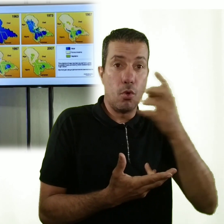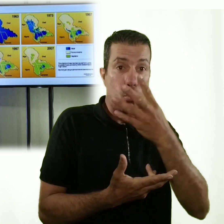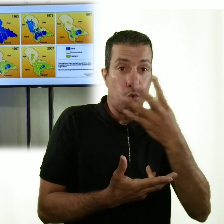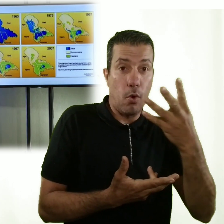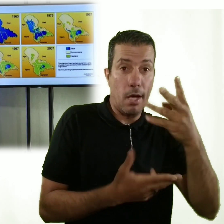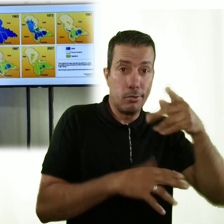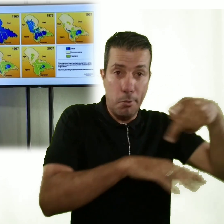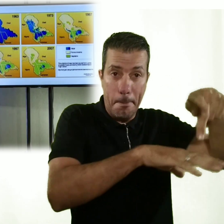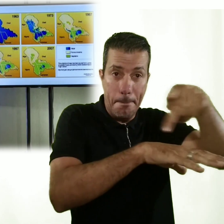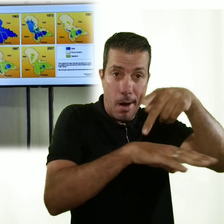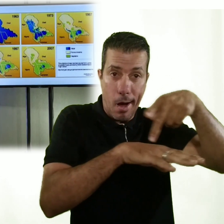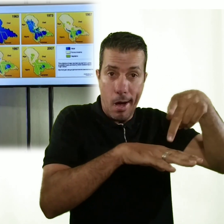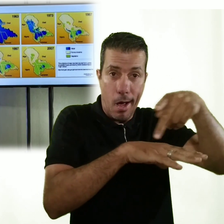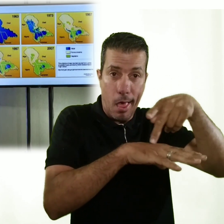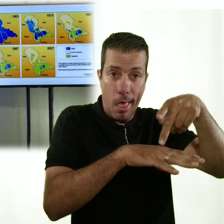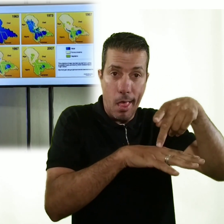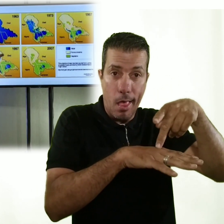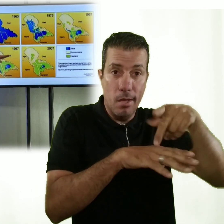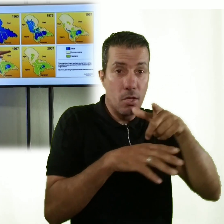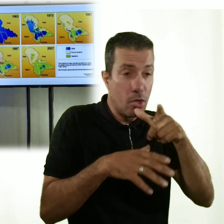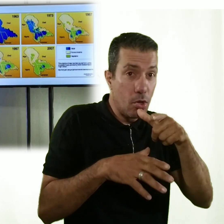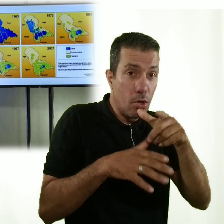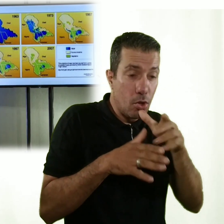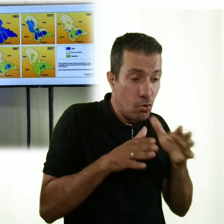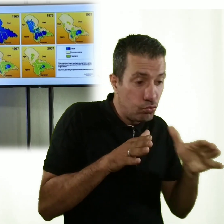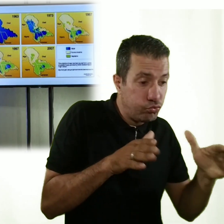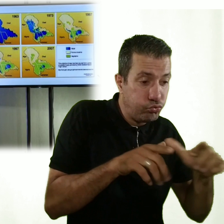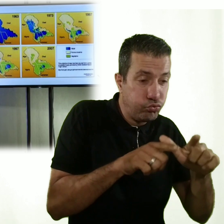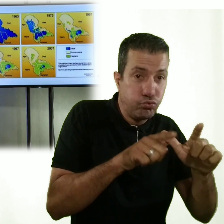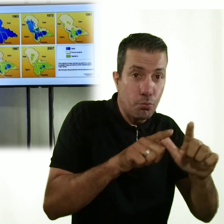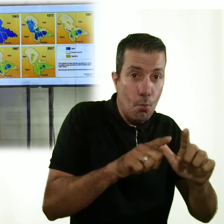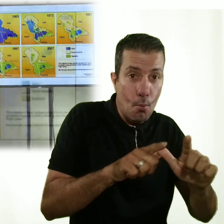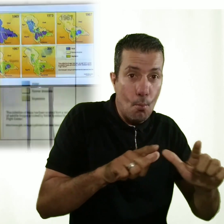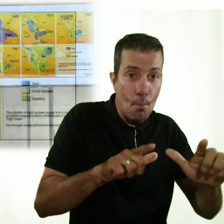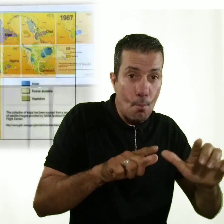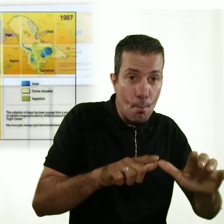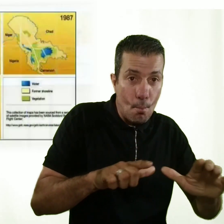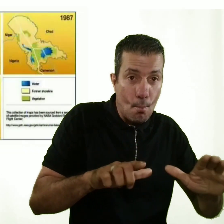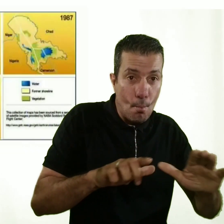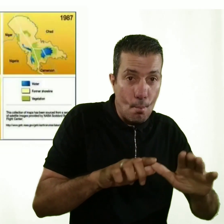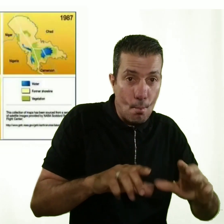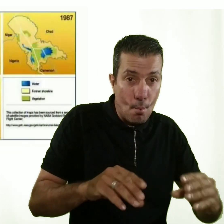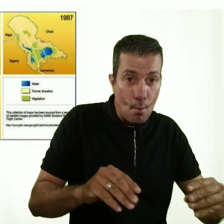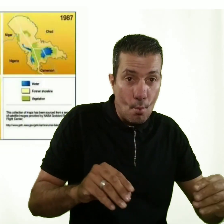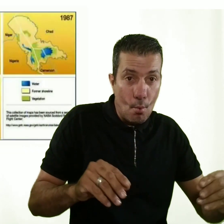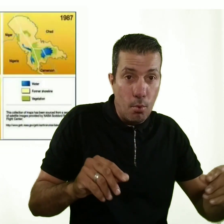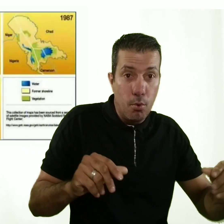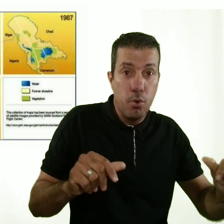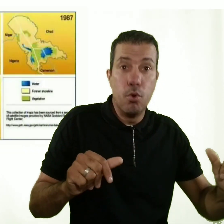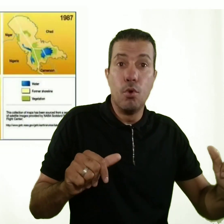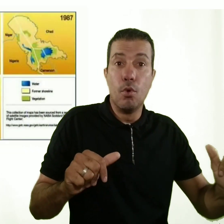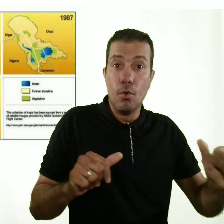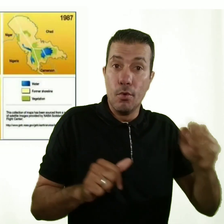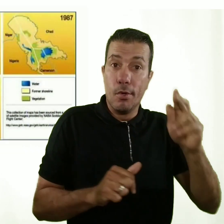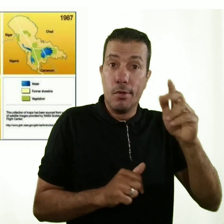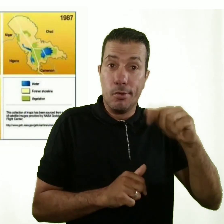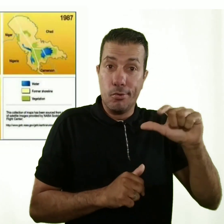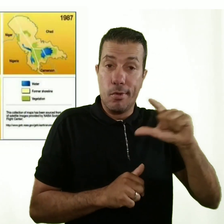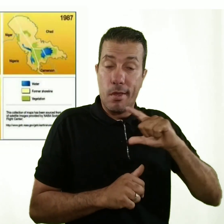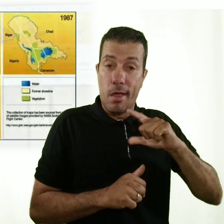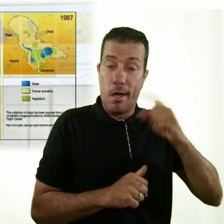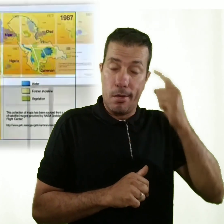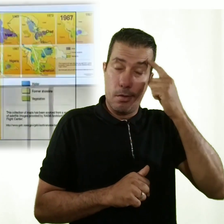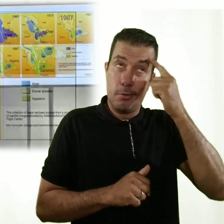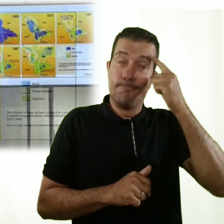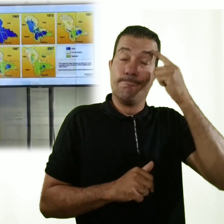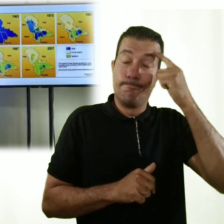foi secando ao longo dos anos. Ah, você vai me dizer, porque você é um cara esperto, você usa o que você tem acima das orelhas. Você vai